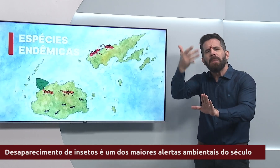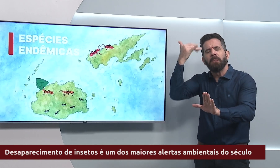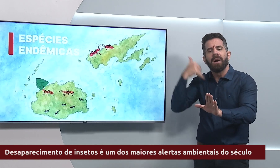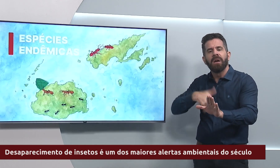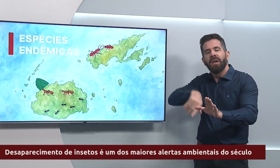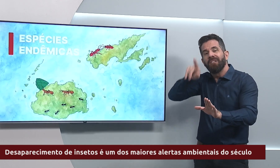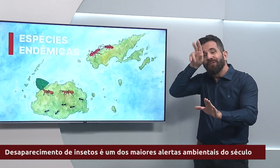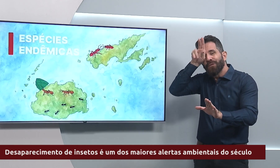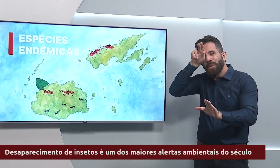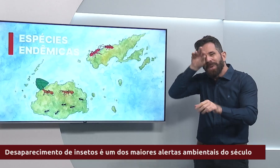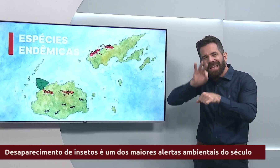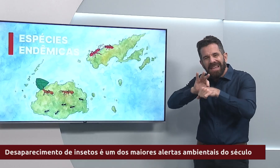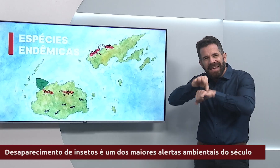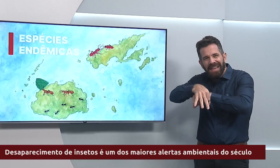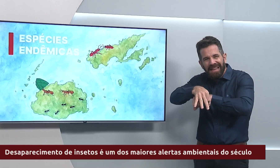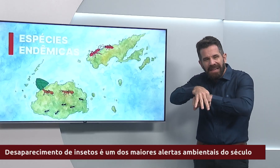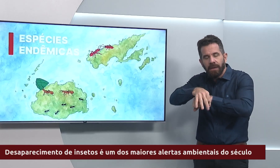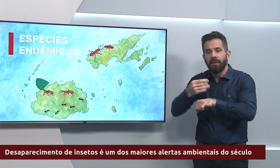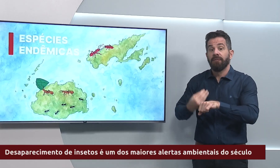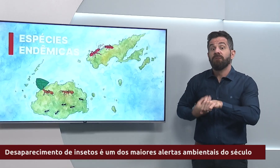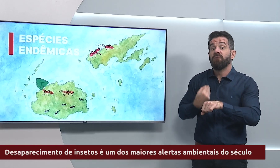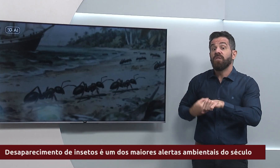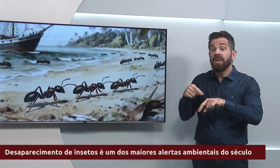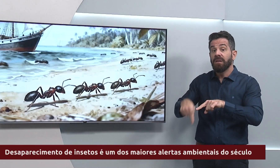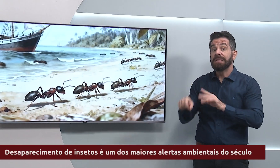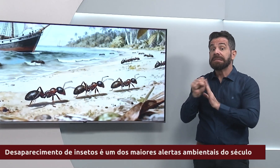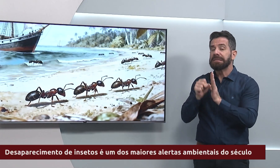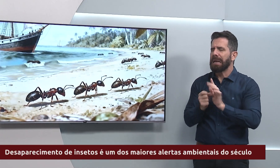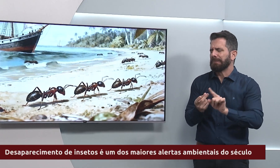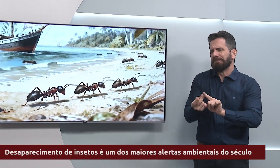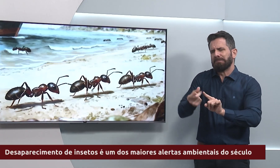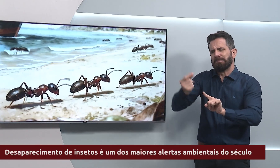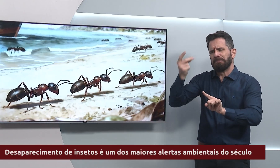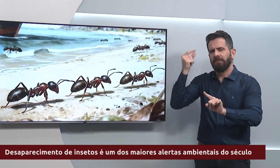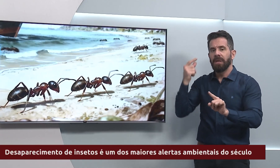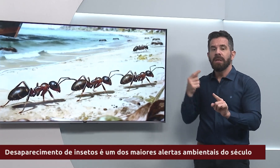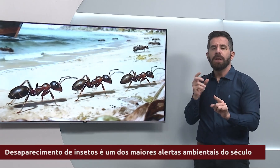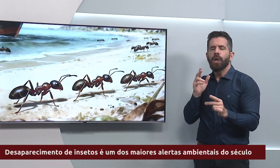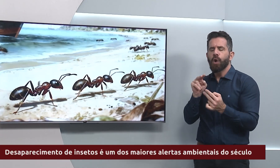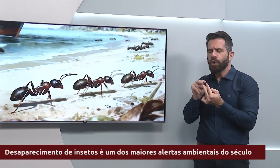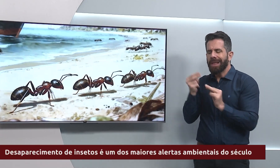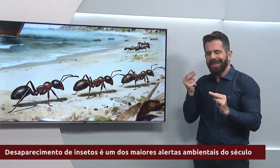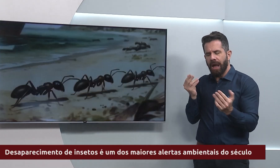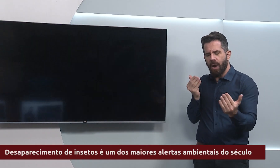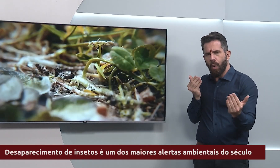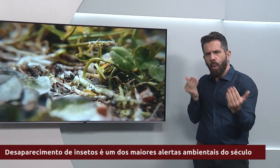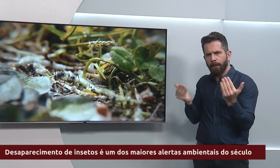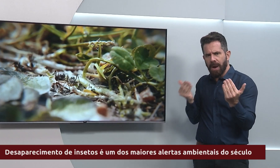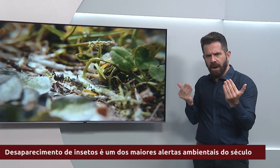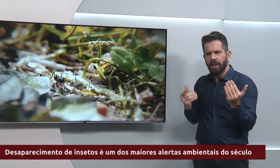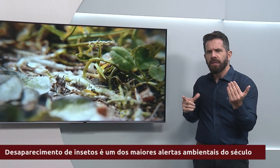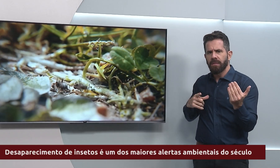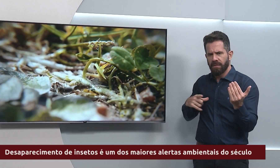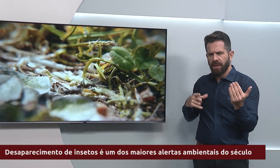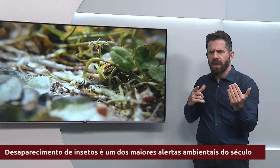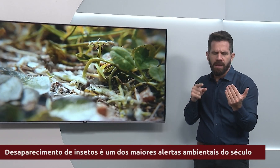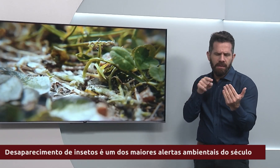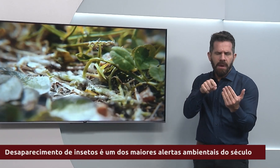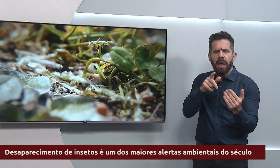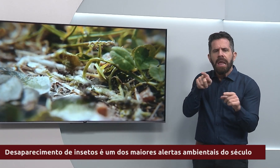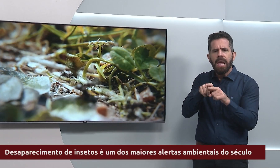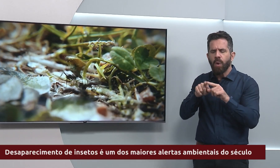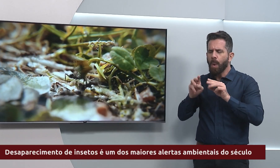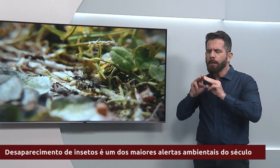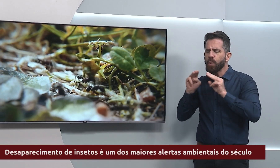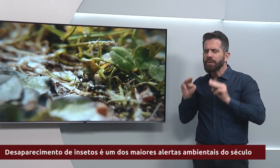ali nos últimos séculos. Comparando o DNA das espécies de hoje com amostras antigas guardadas em museus com